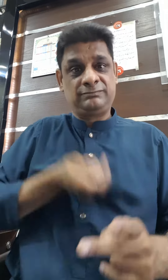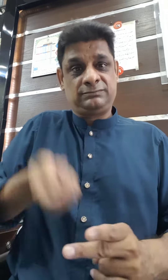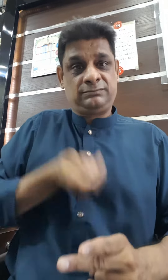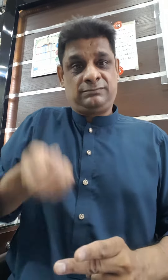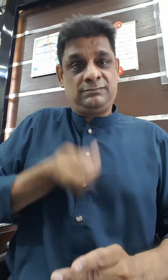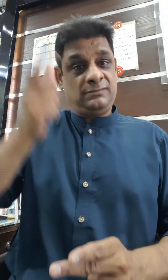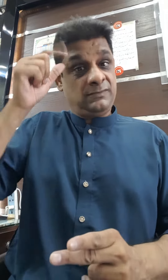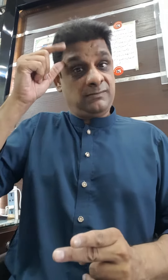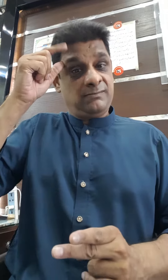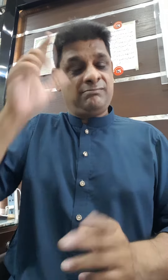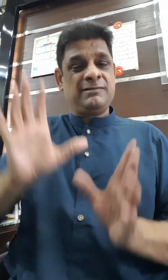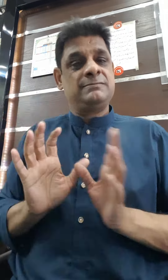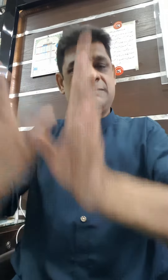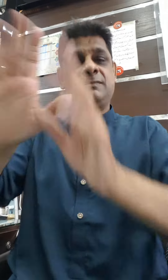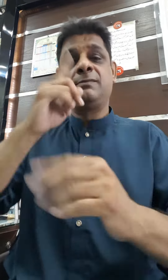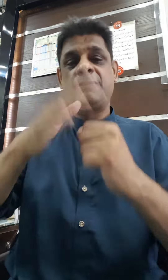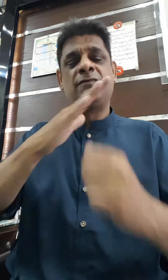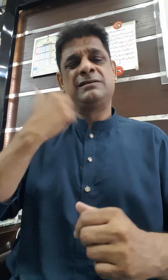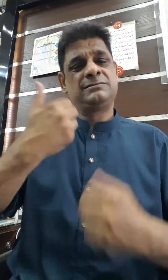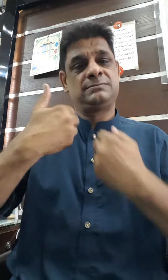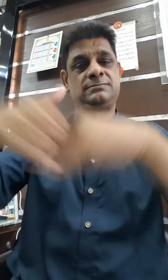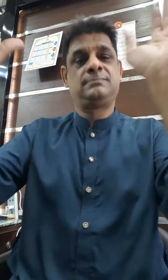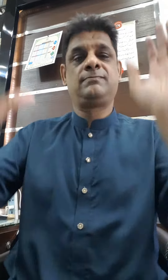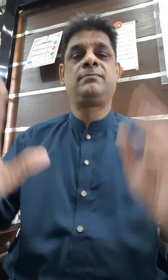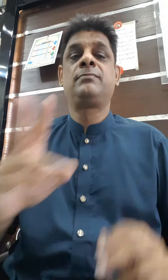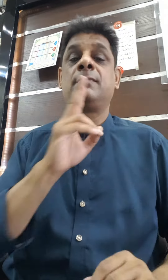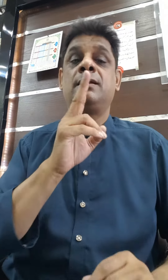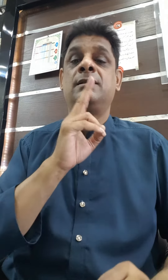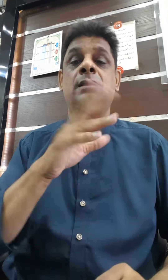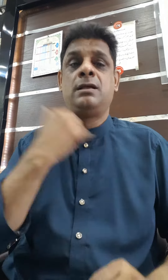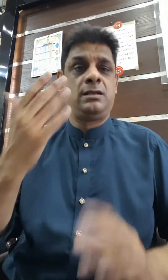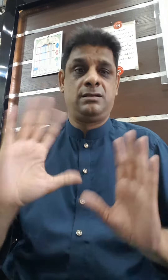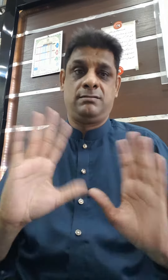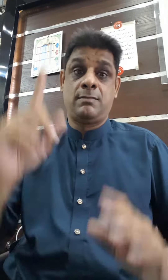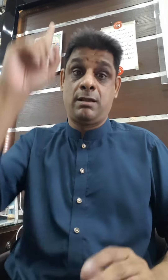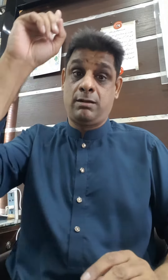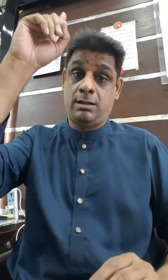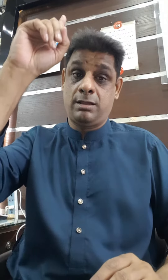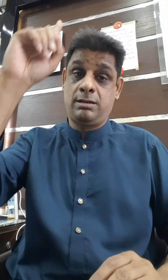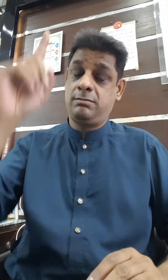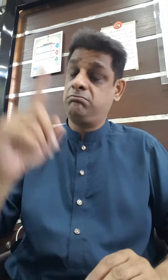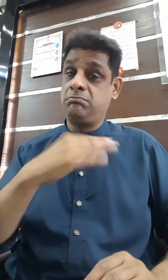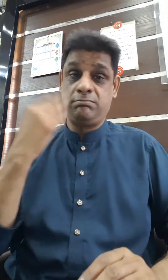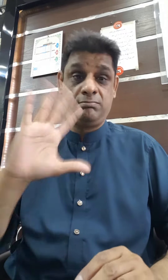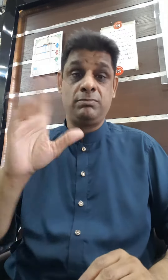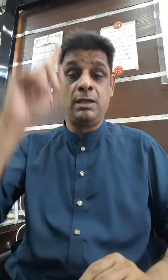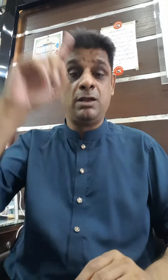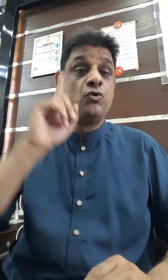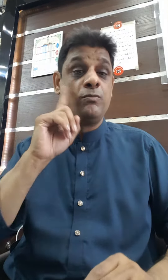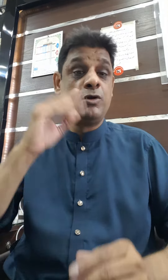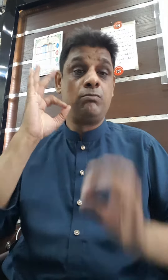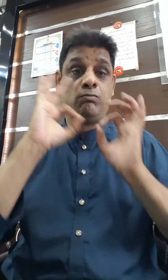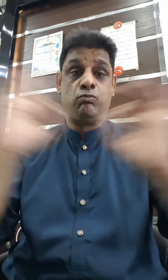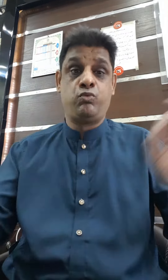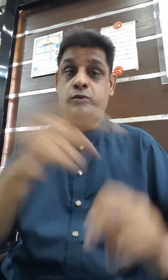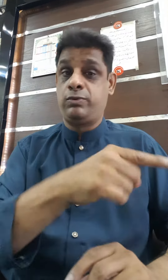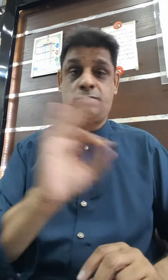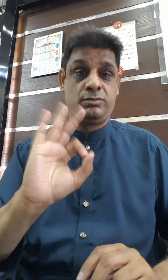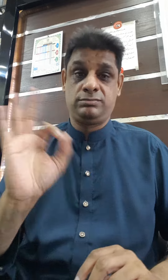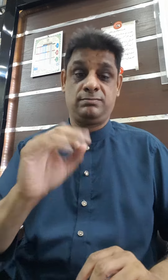जो भी अब मैं बाबर को बोलूंगा बेचना तो हम लोगों ने ना जो बेचो वहां से काट दो आप कर लोगे बाबर को भेजिए मैं